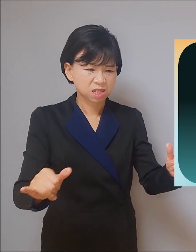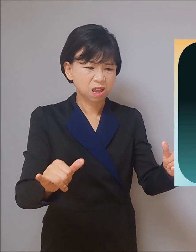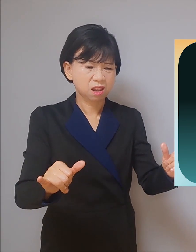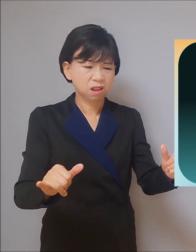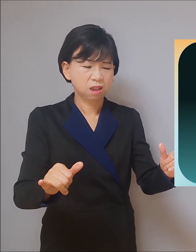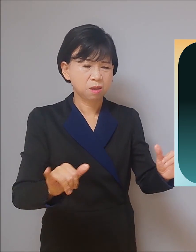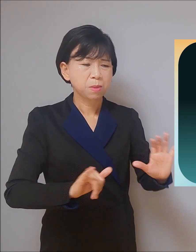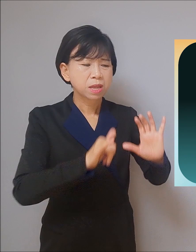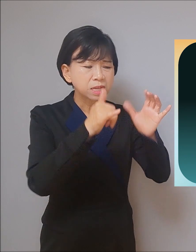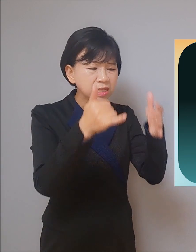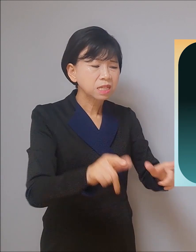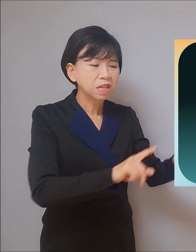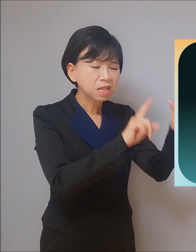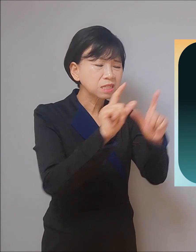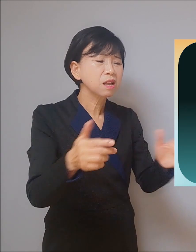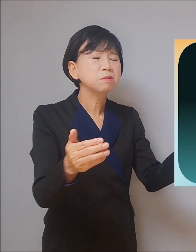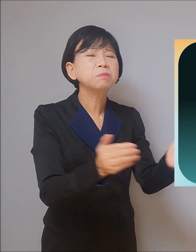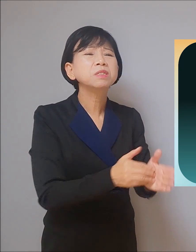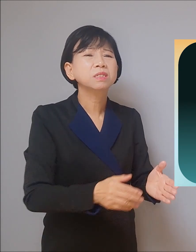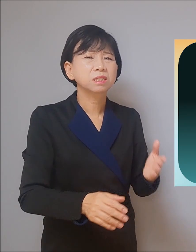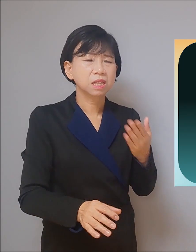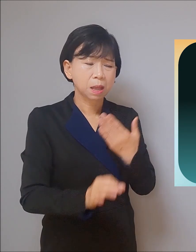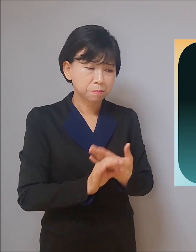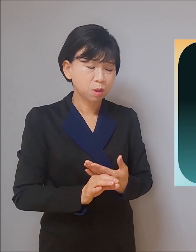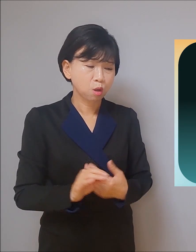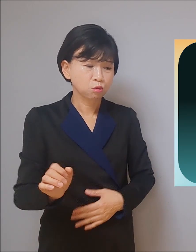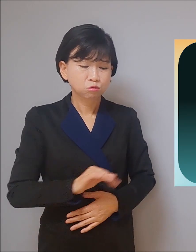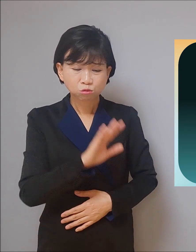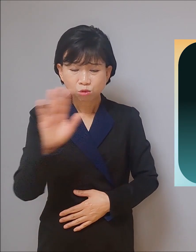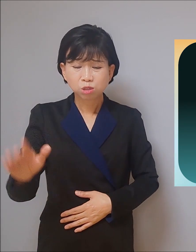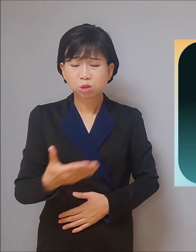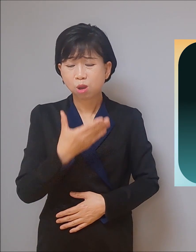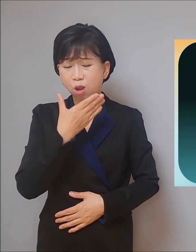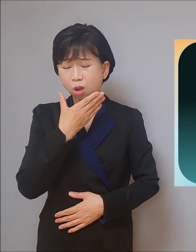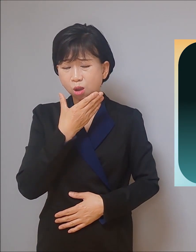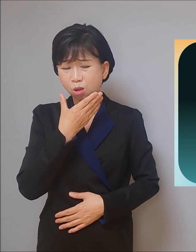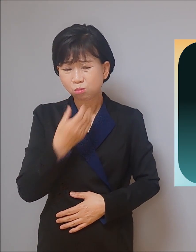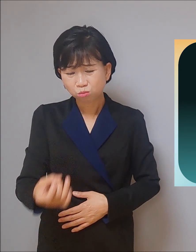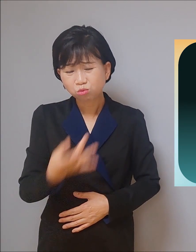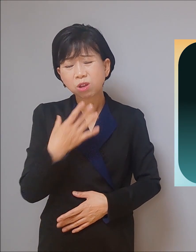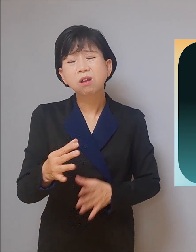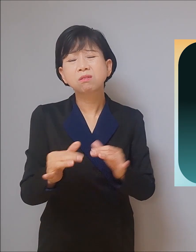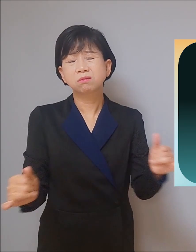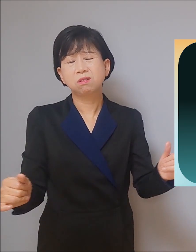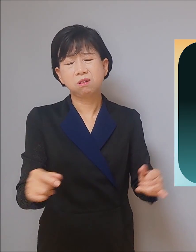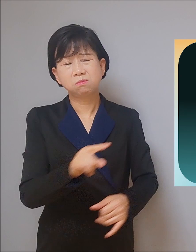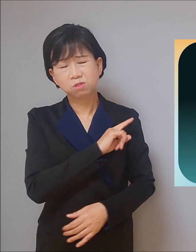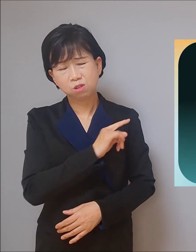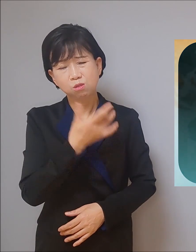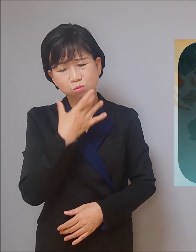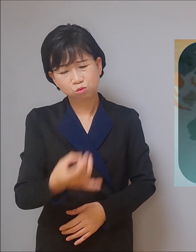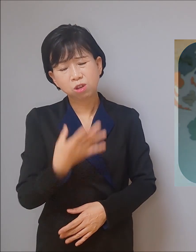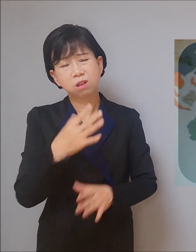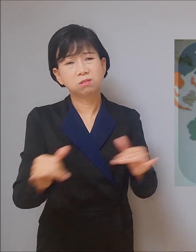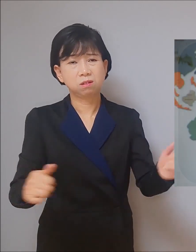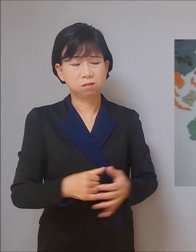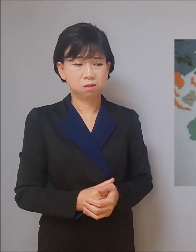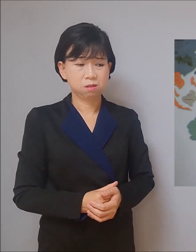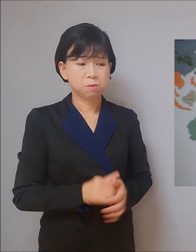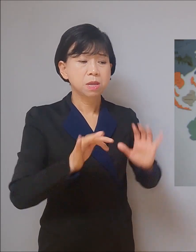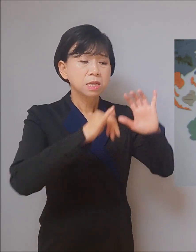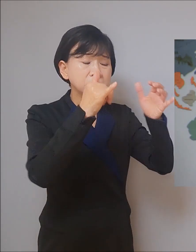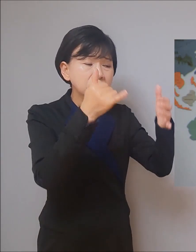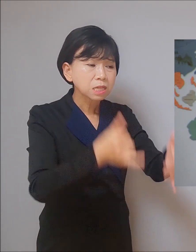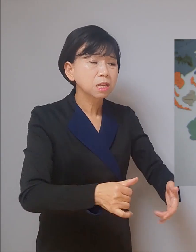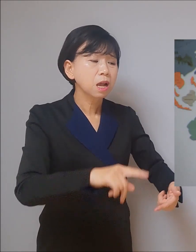불쌍한 자이리라. 아멘. 우리가 바라는 게 이 세상에서 잘 먹고 잘 사는 것뿐입니까? 이 세상에서 높은